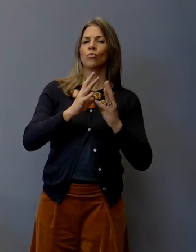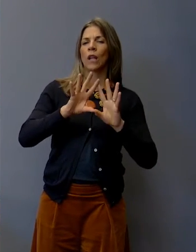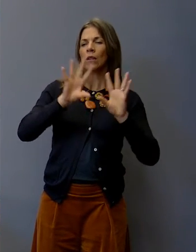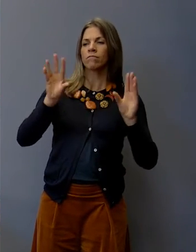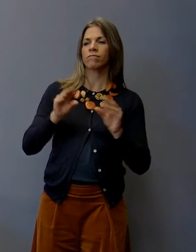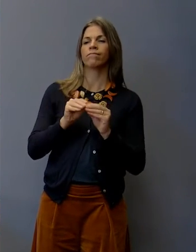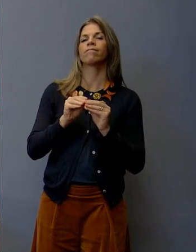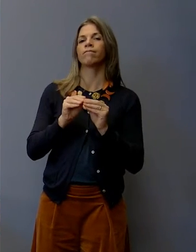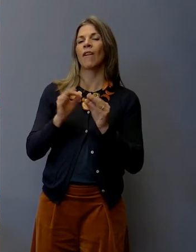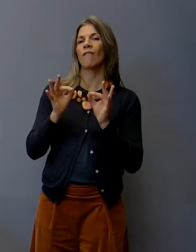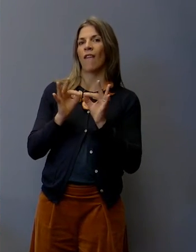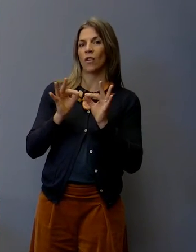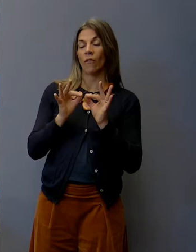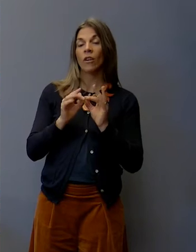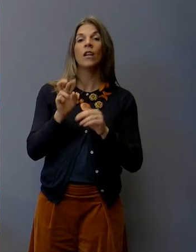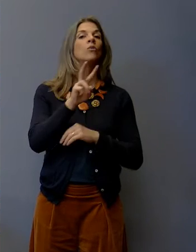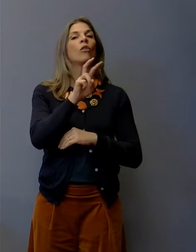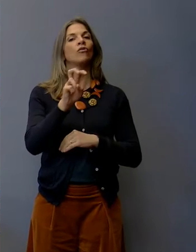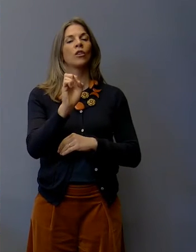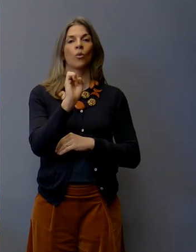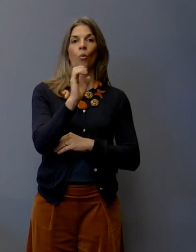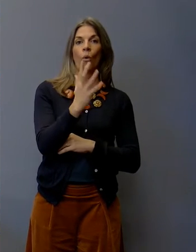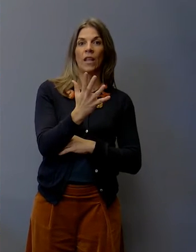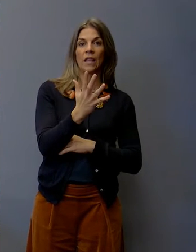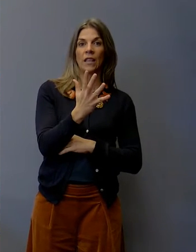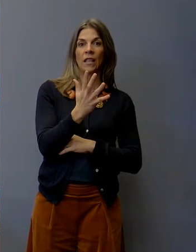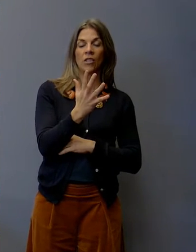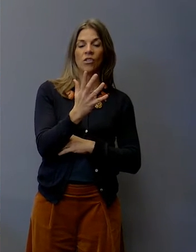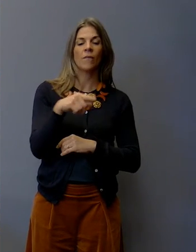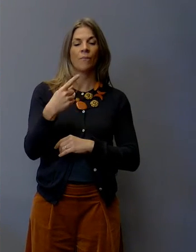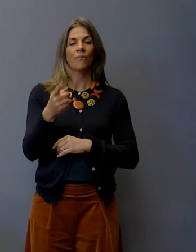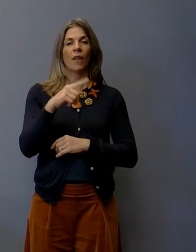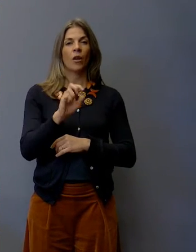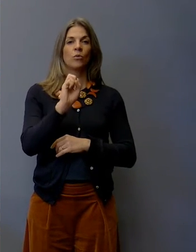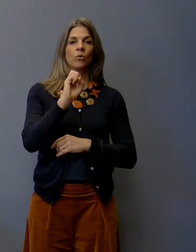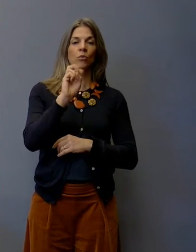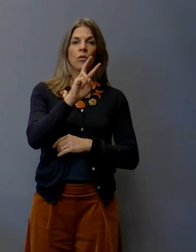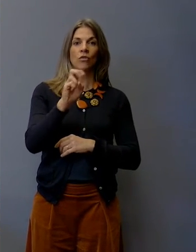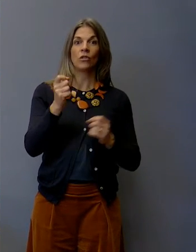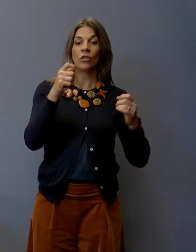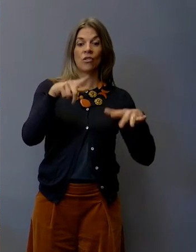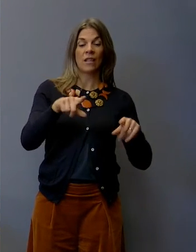quindi numeri 215 da 217 a 223